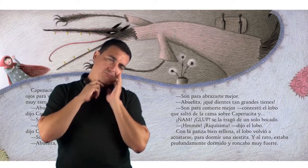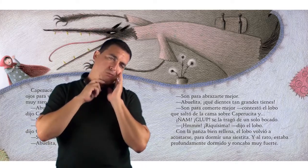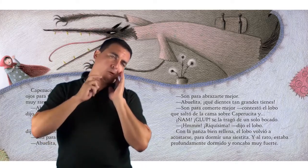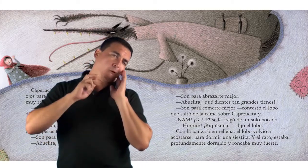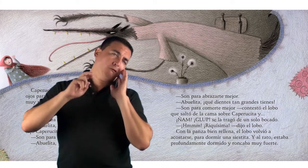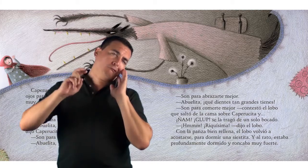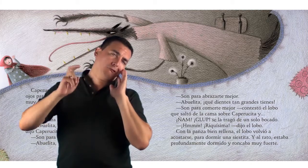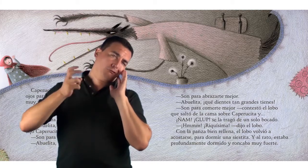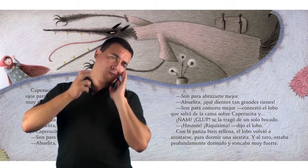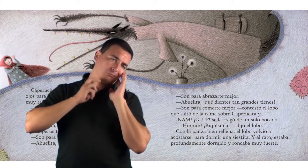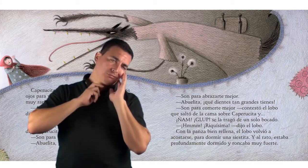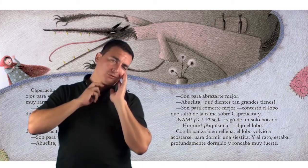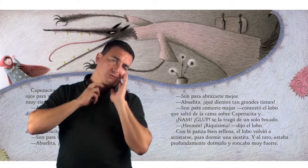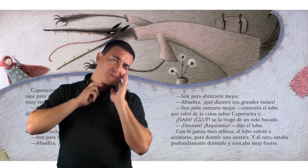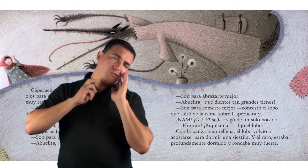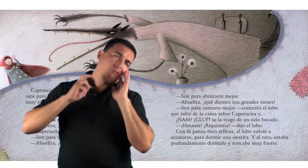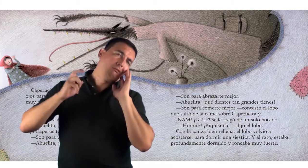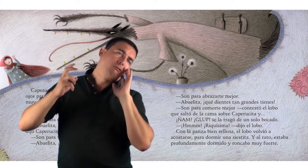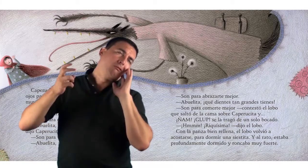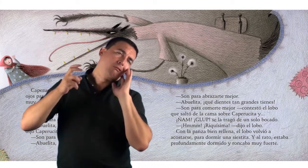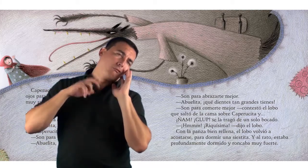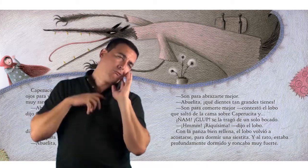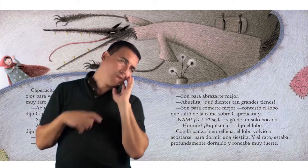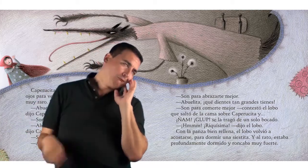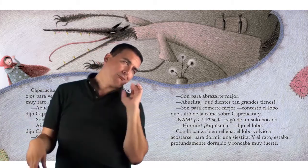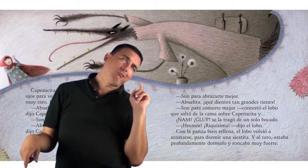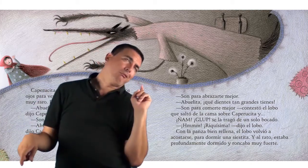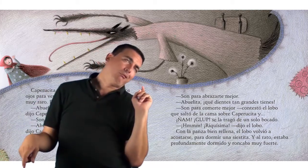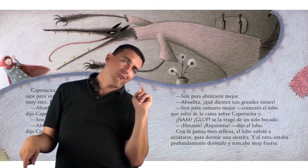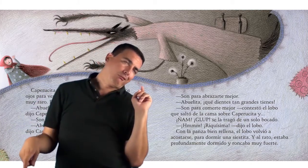rato estaba profundamente dormido y roncaba muy fuerte.